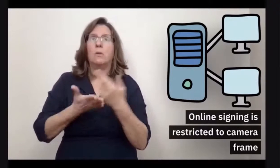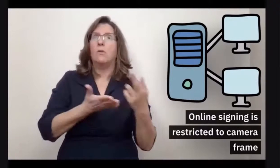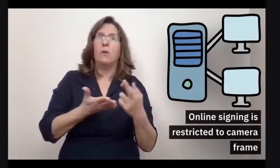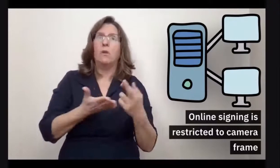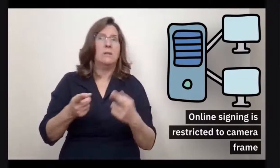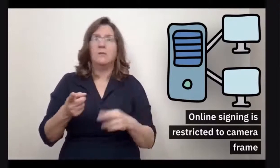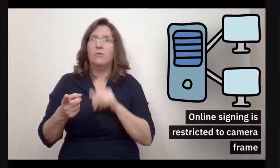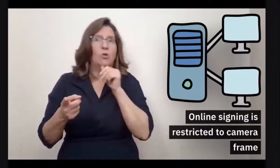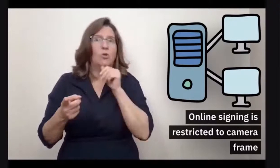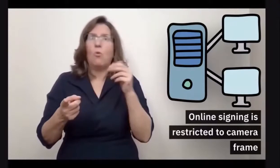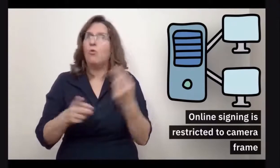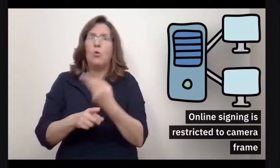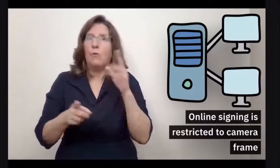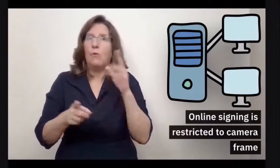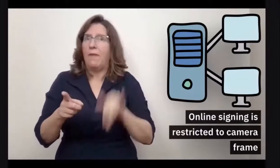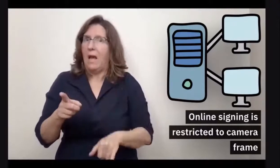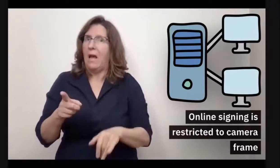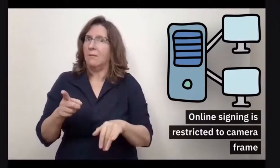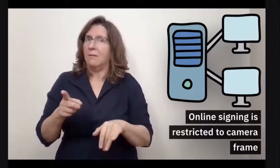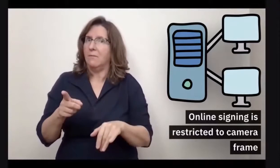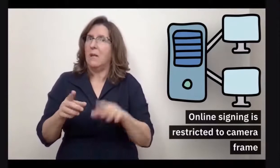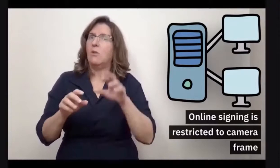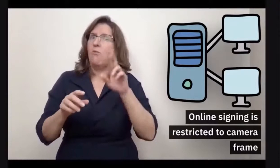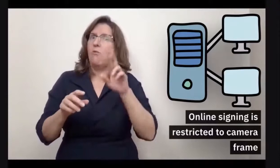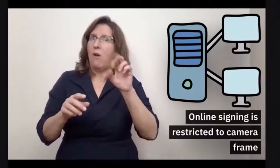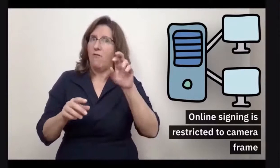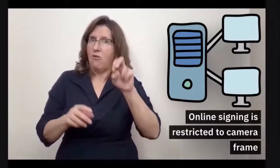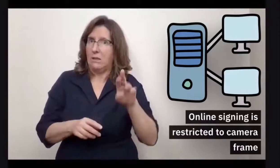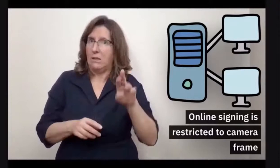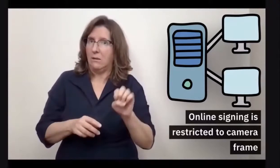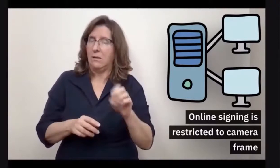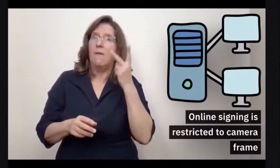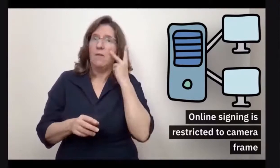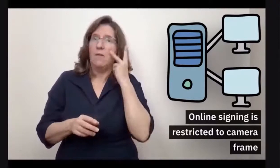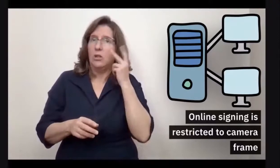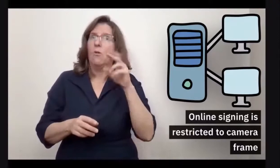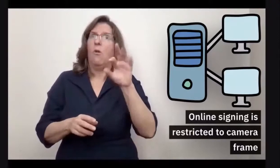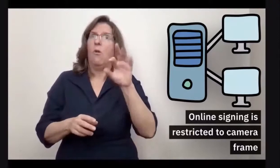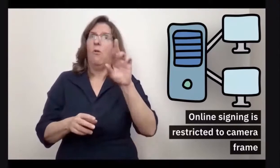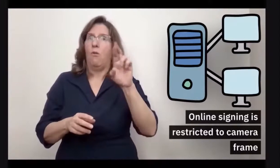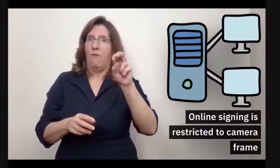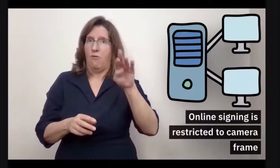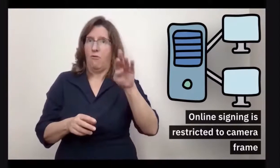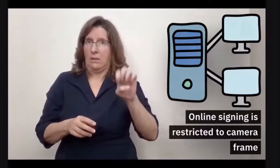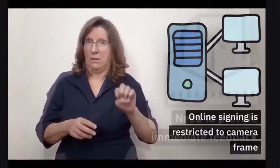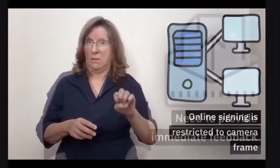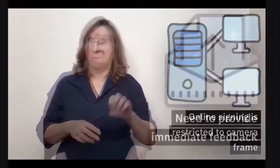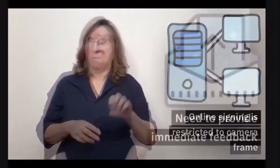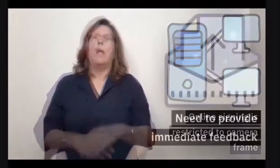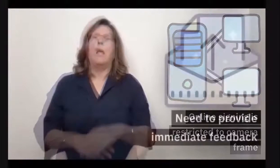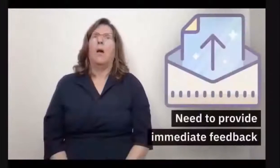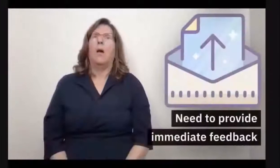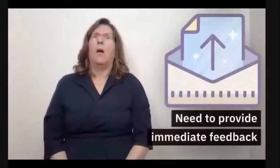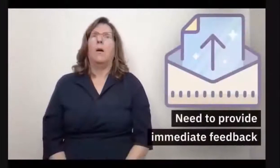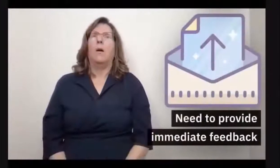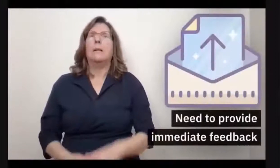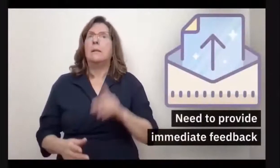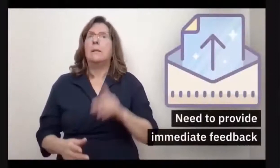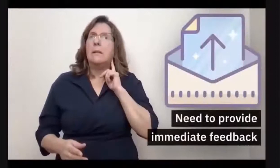sordera se benefician con esa retroalimentación inmediata. Si no entendieron o si van en la dirección equivocada, necesitan